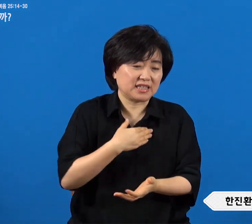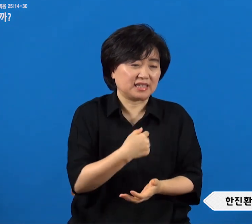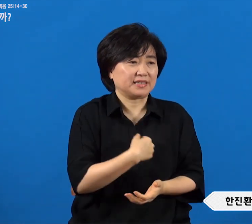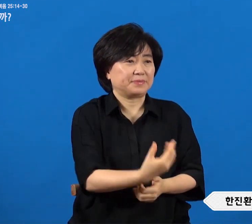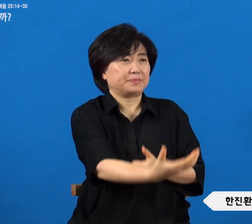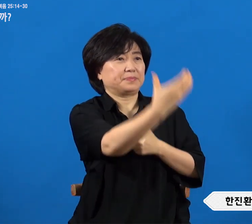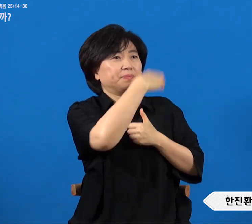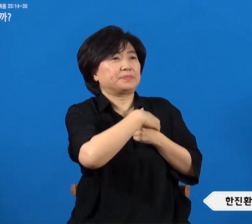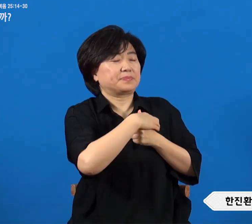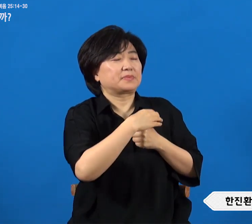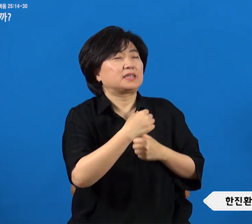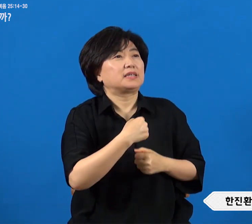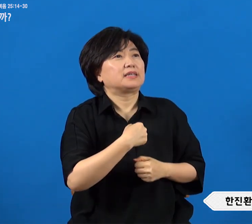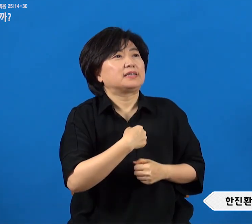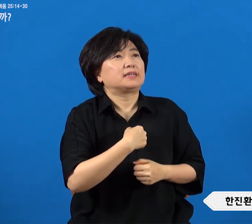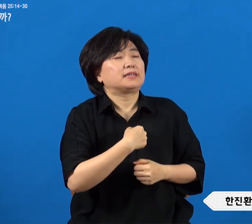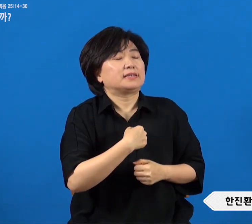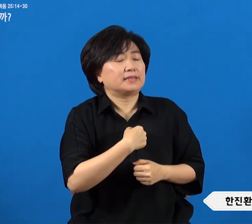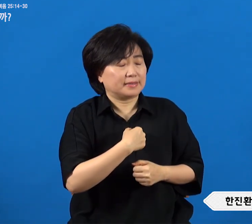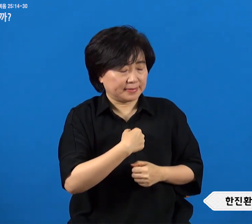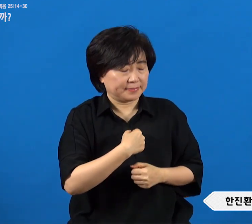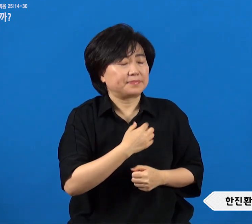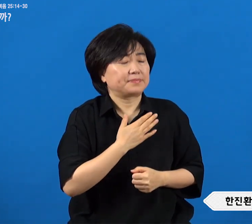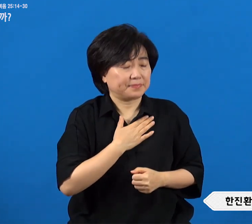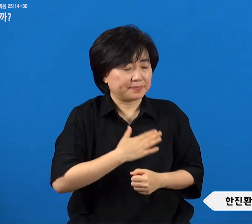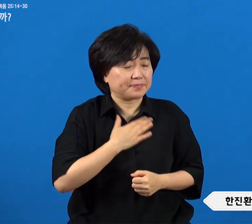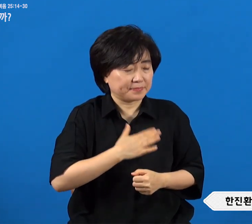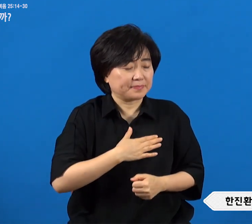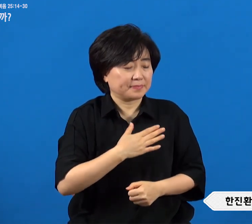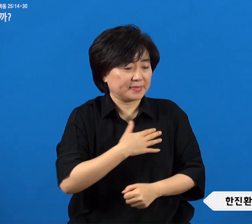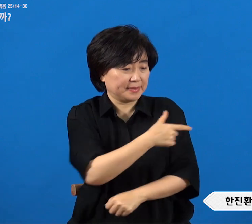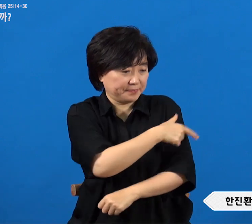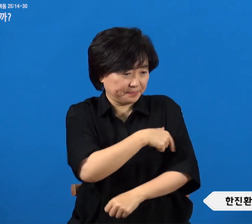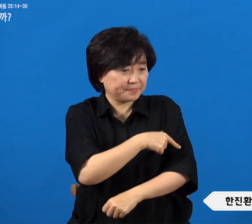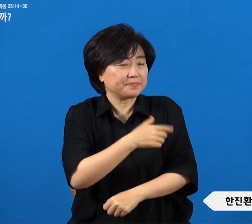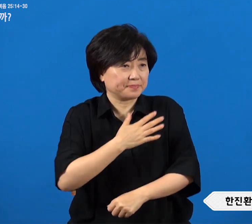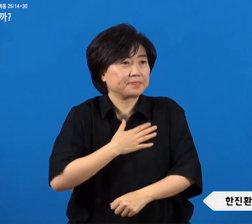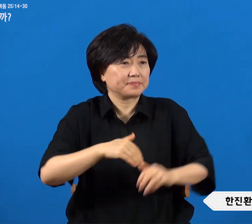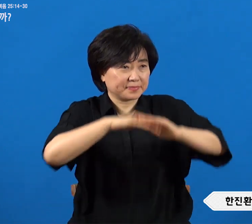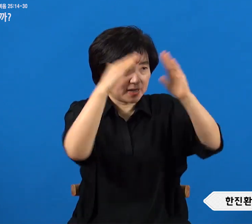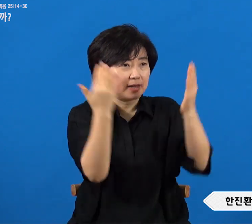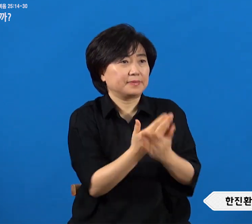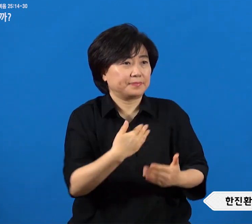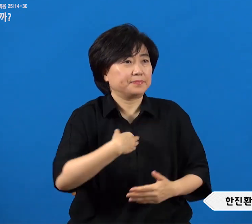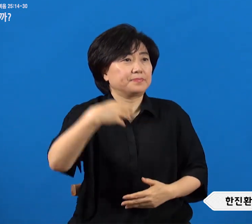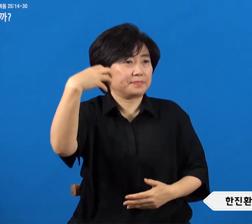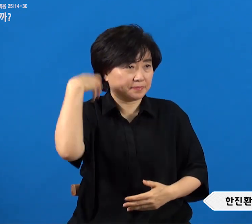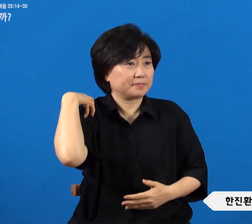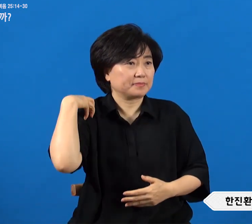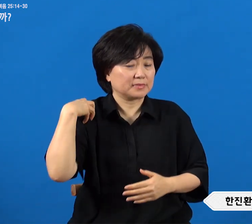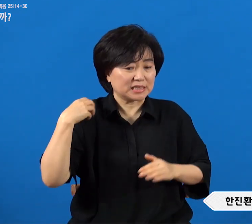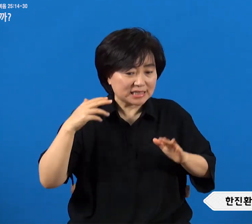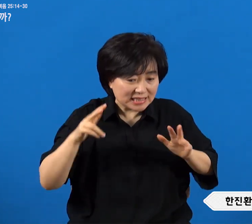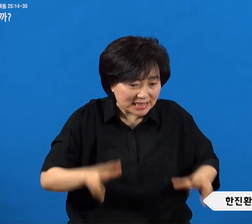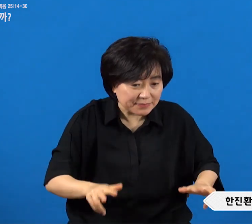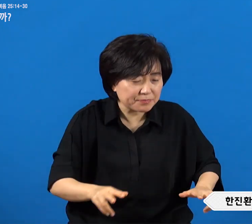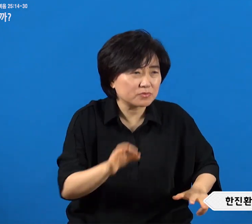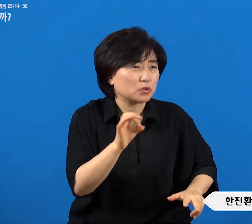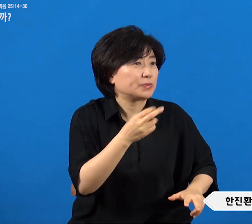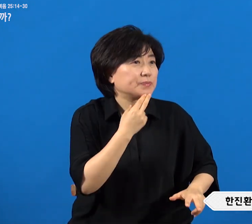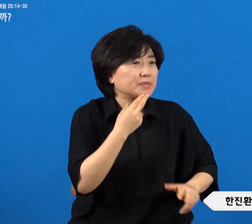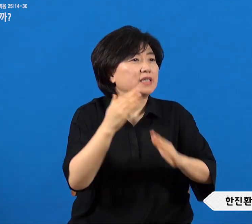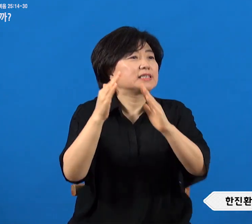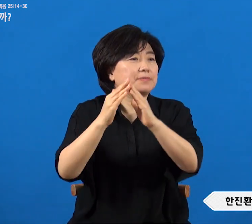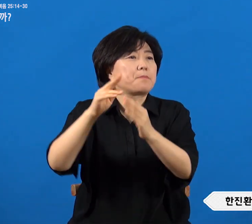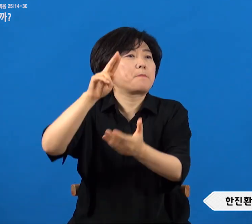집사님이 내가 다 책임질 것입니다. 그런데 당장은 가진 돈이 없으니까 집을 팔아서 빚